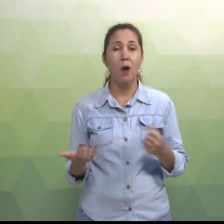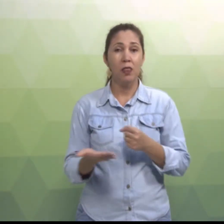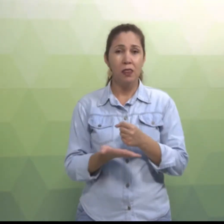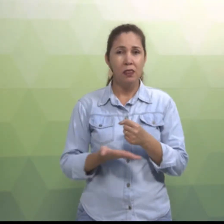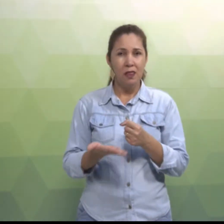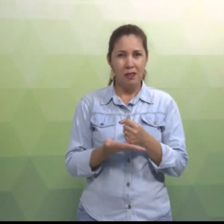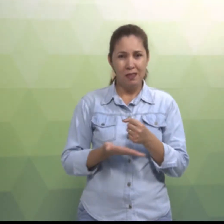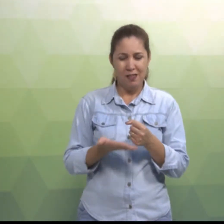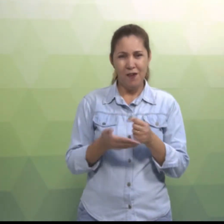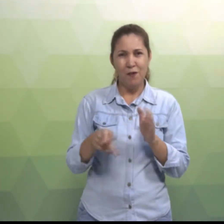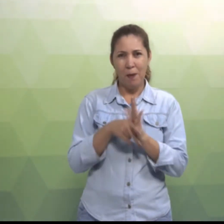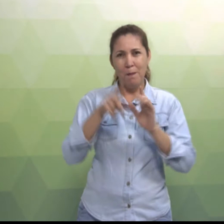No nível básico